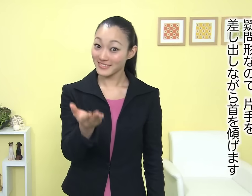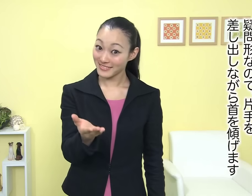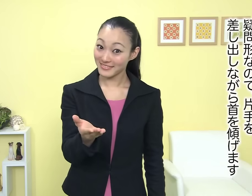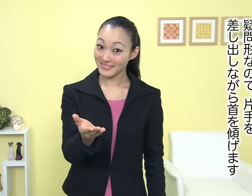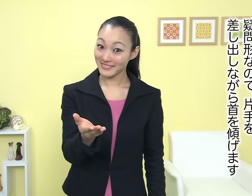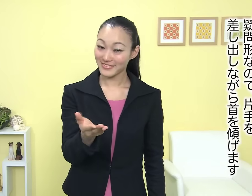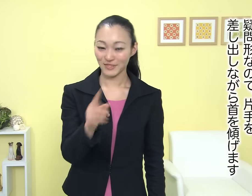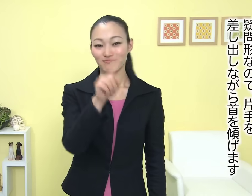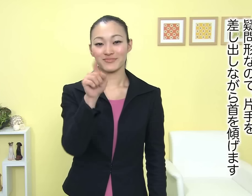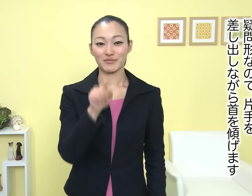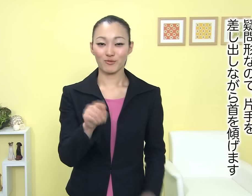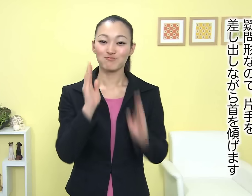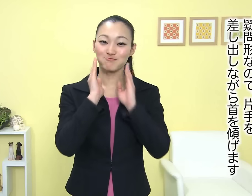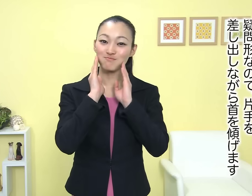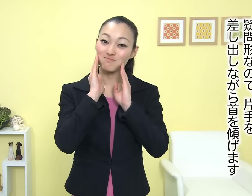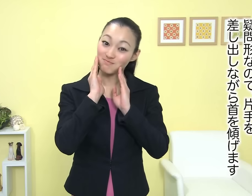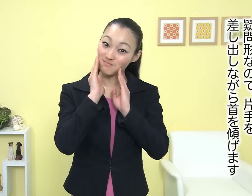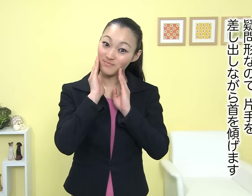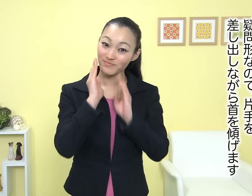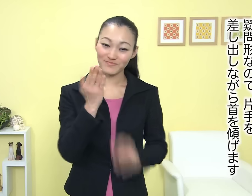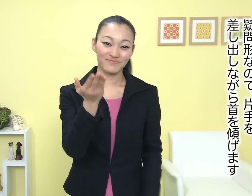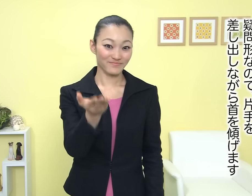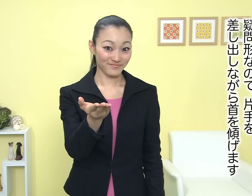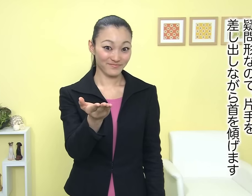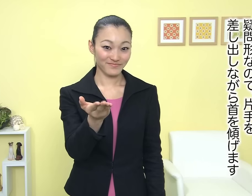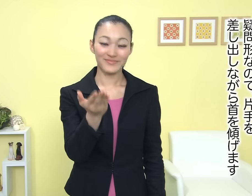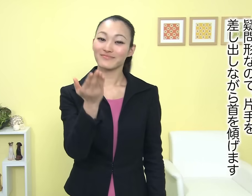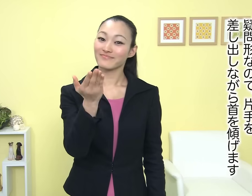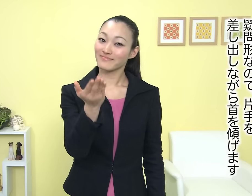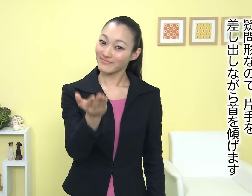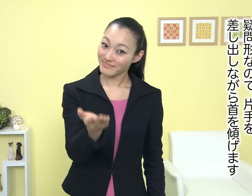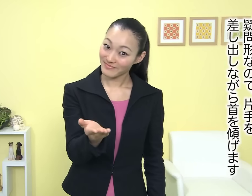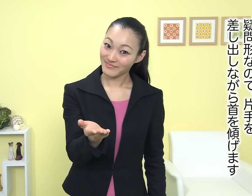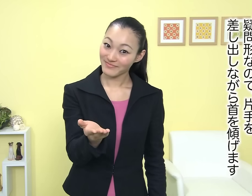疑問形なので片手を差し出しながら首をかしげます。